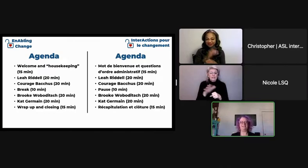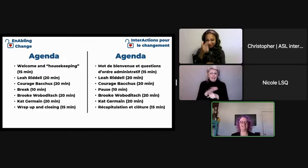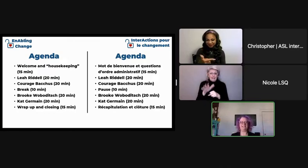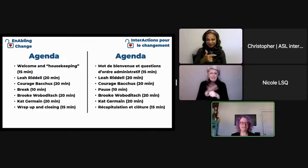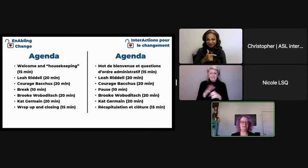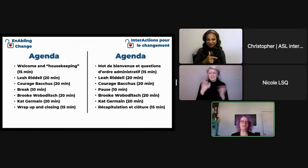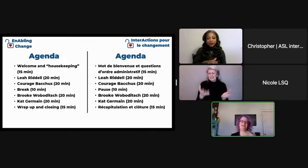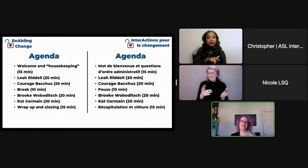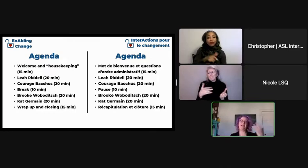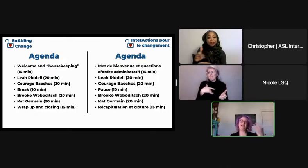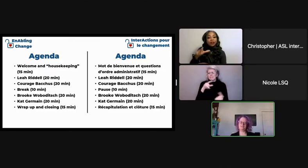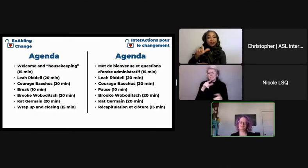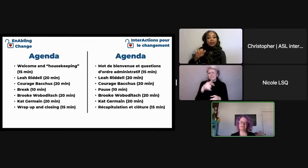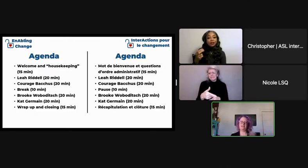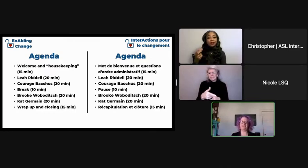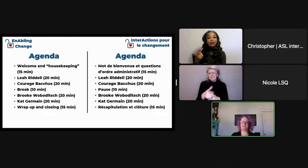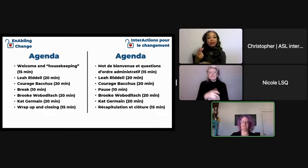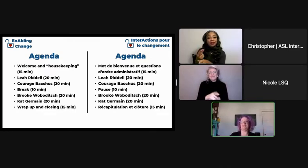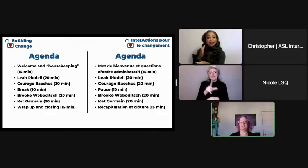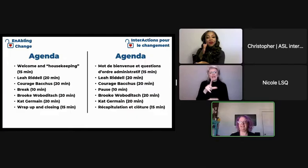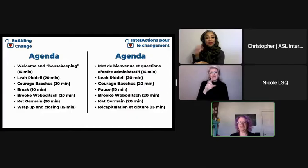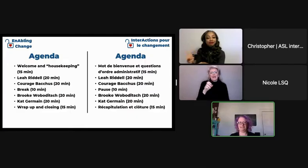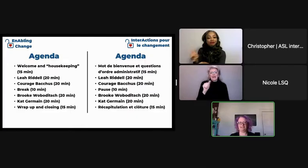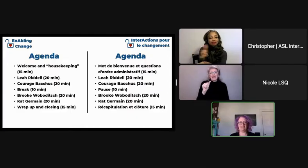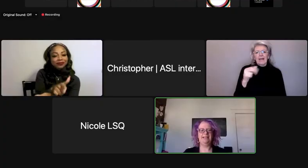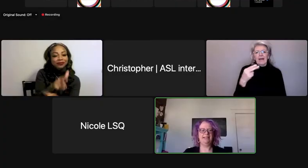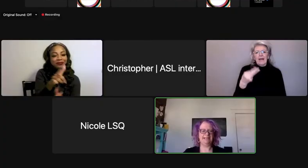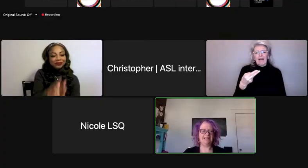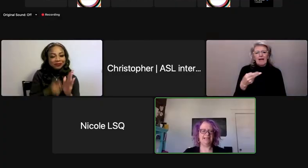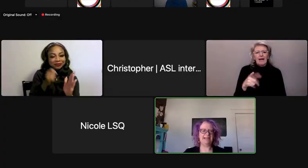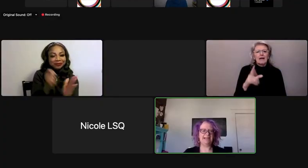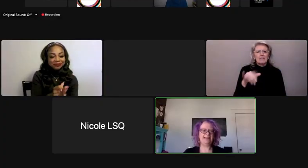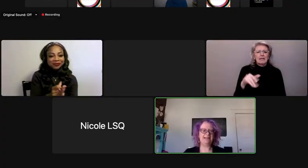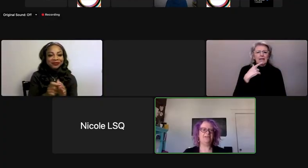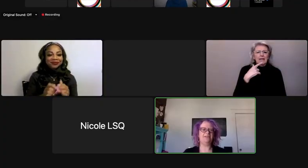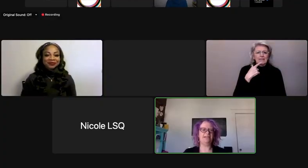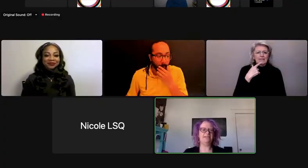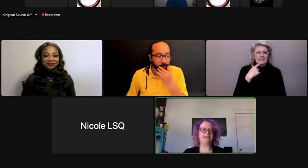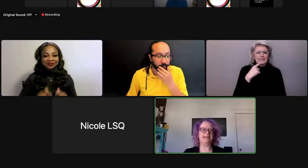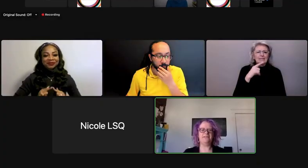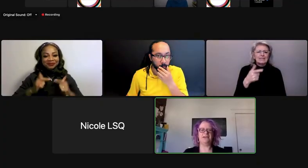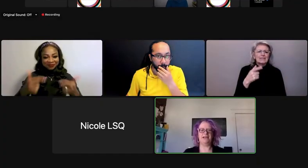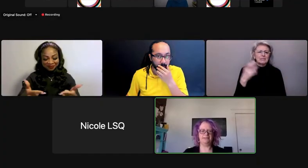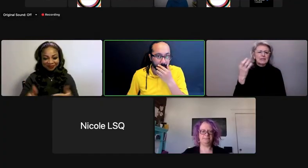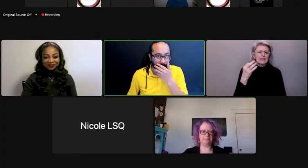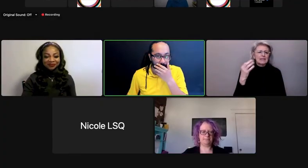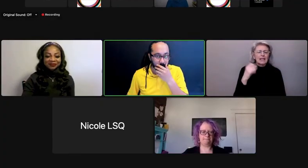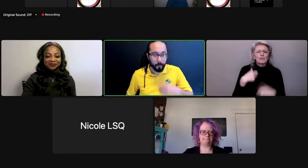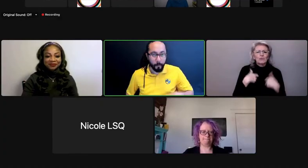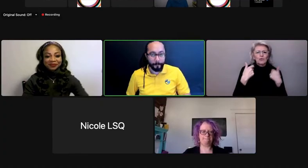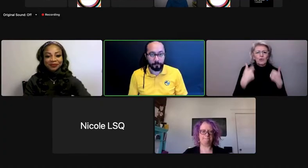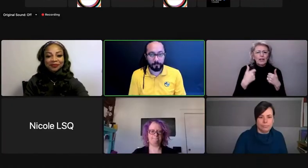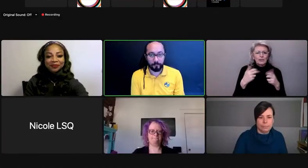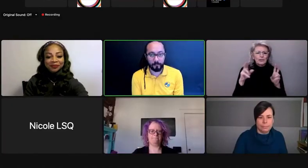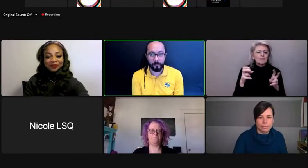Maintenant, je cède la parole à Léa, puis ensuite, qui va passer à la présentation de Courage? Léa?